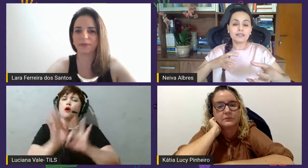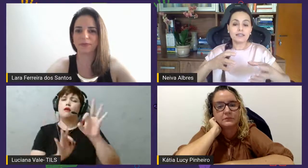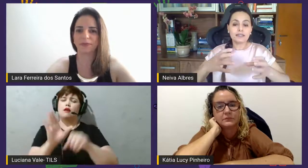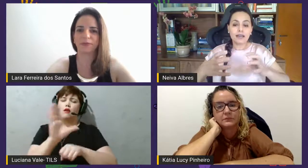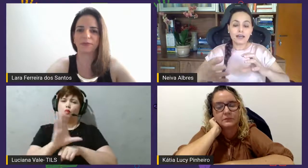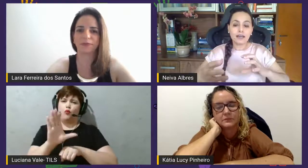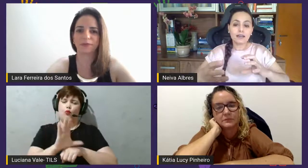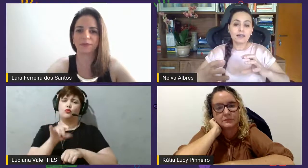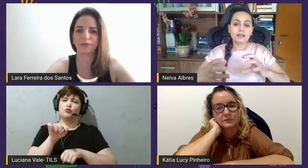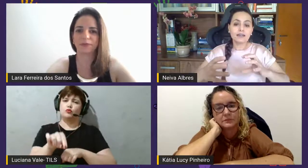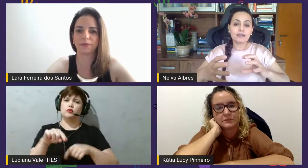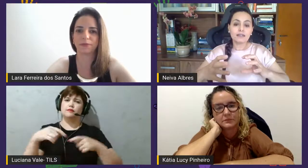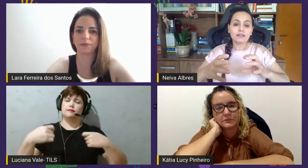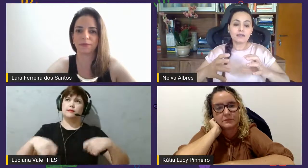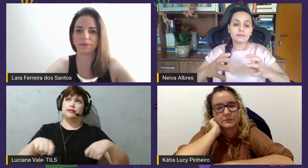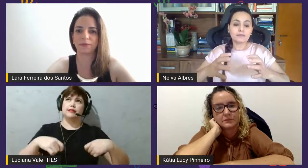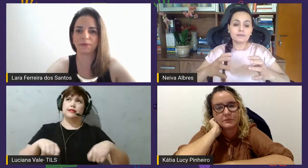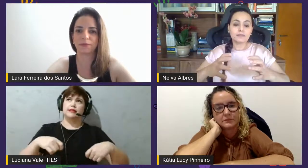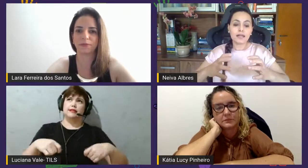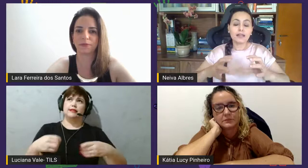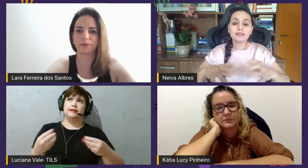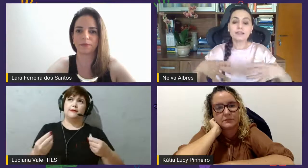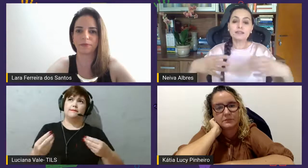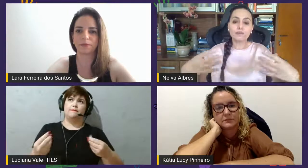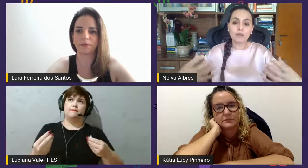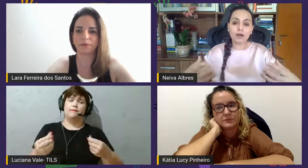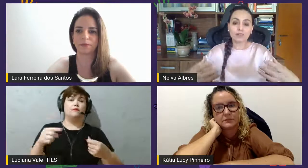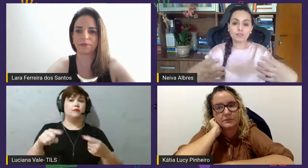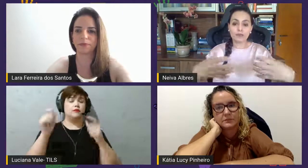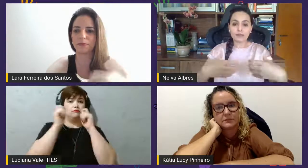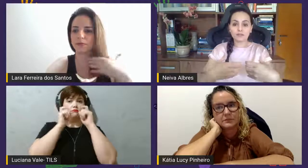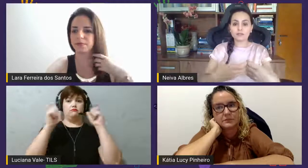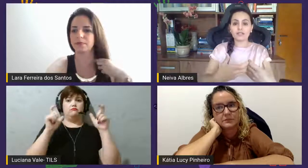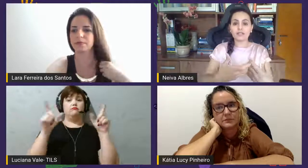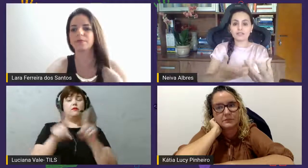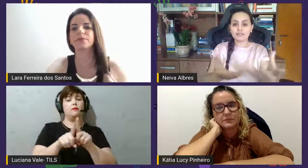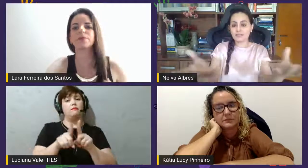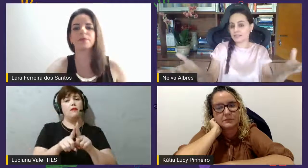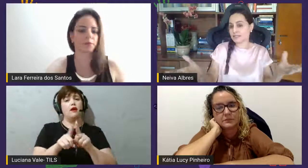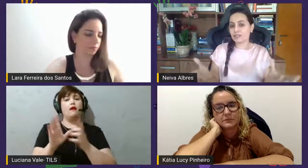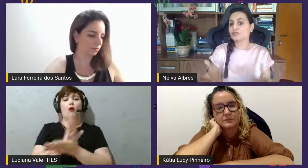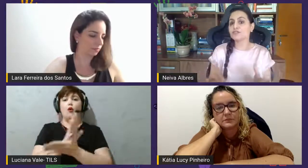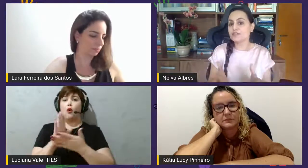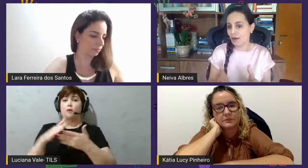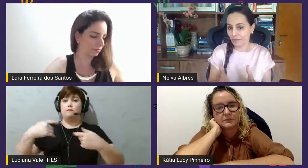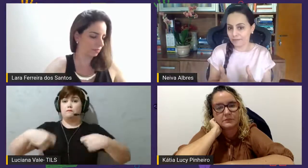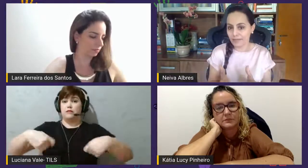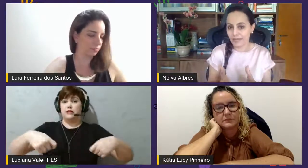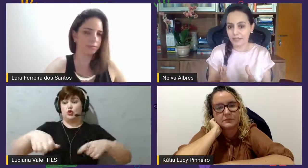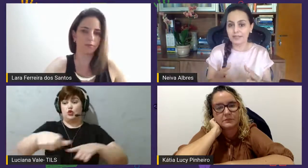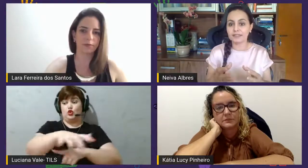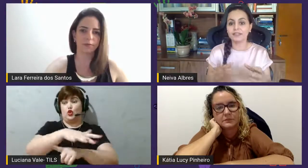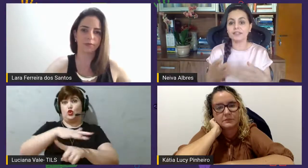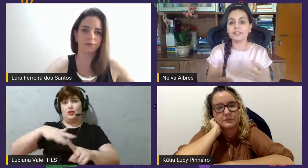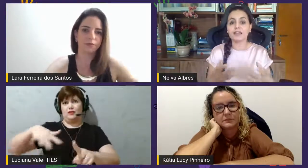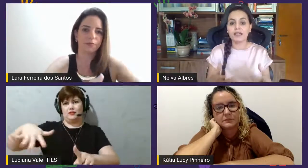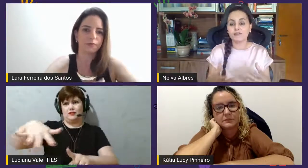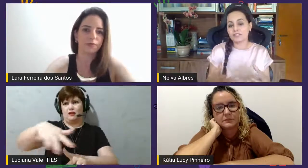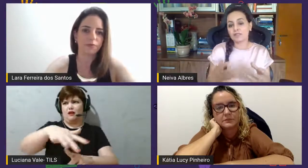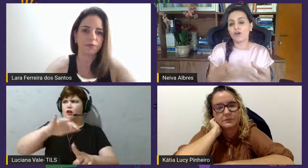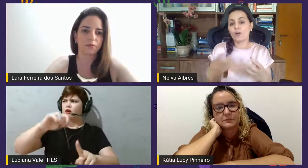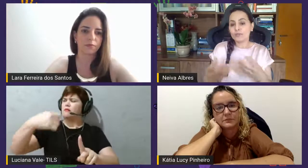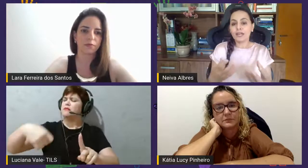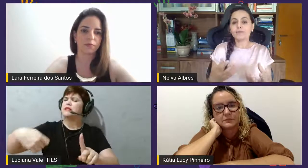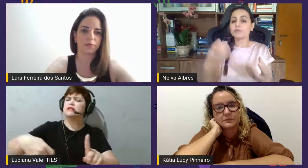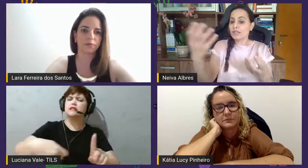ele tem que estar atento aos aspectos da necessidade social, tá? Que